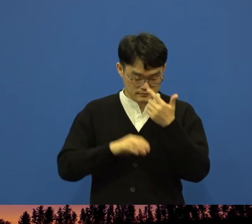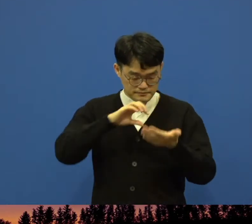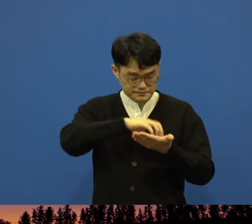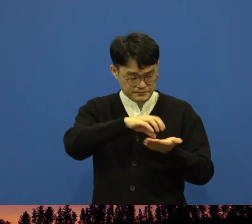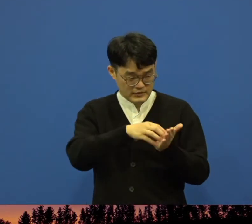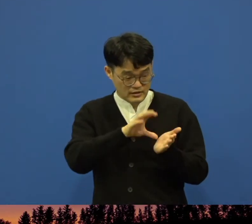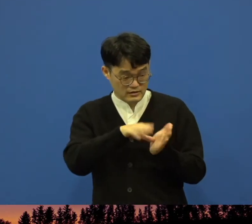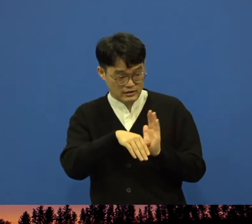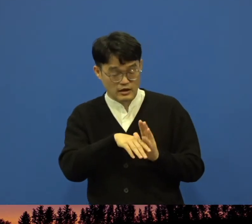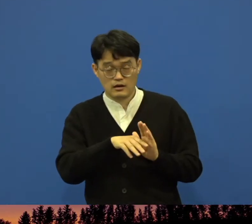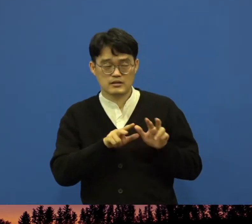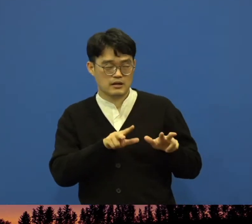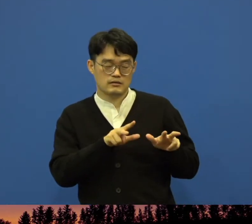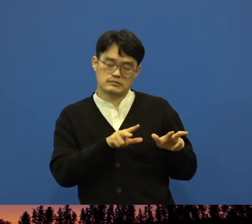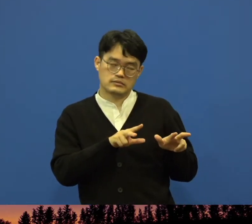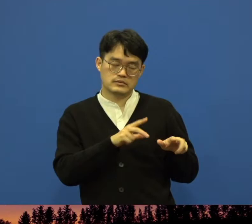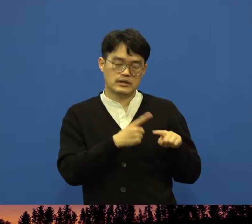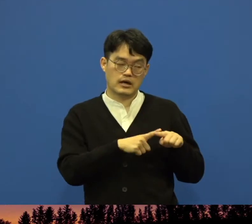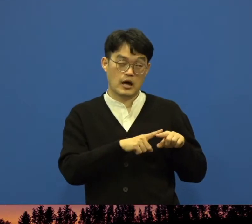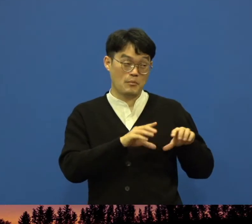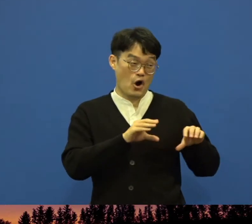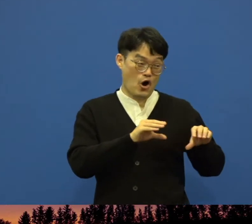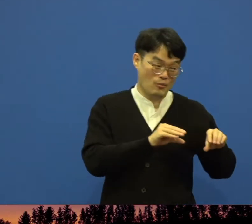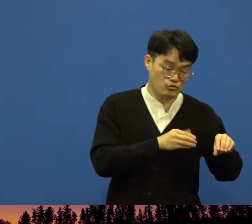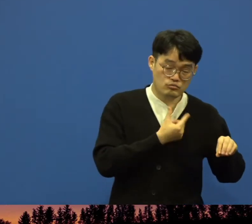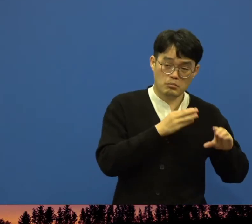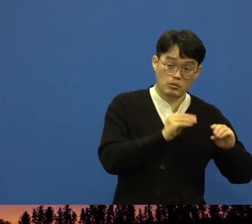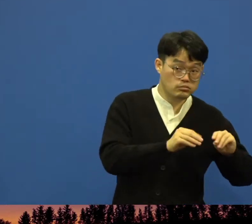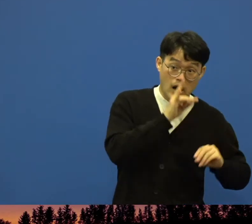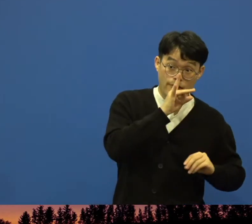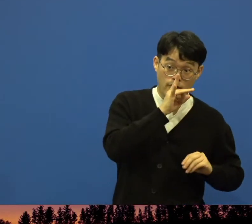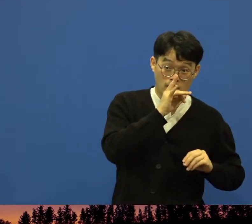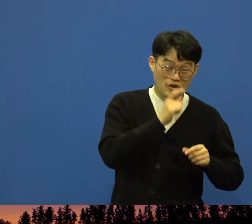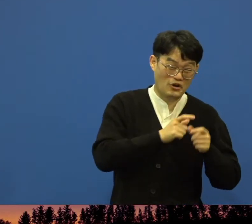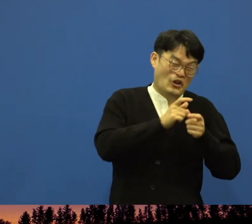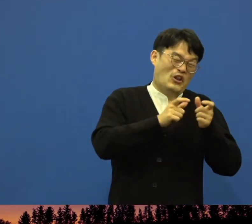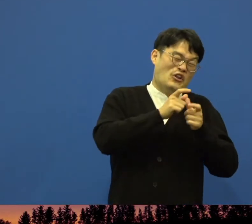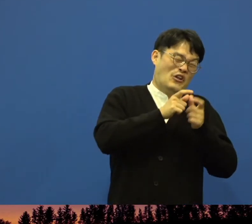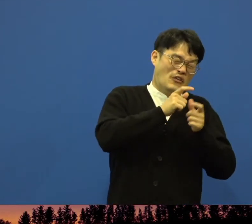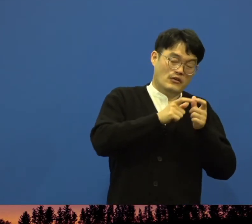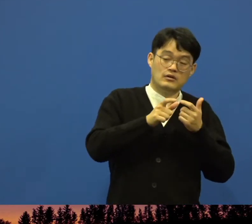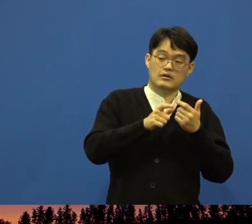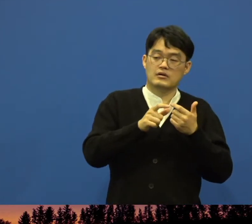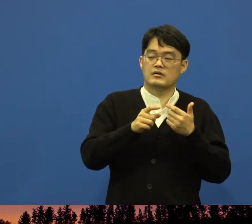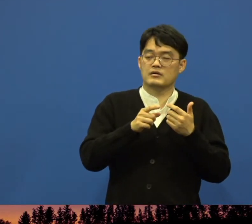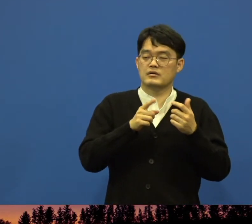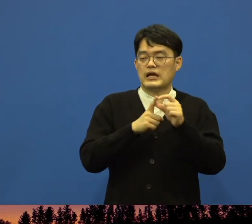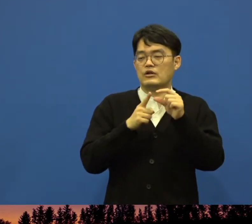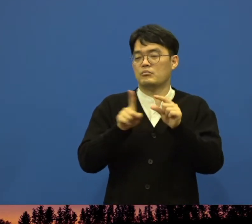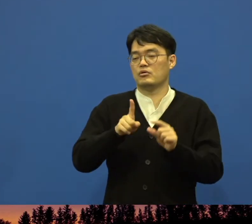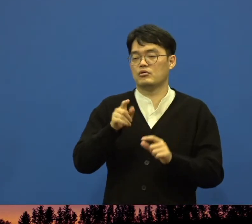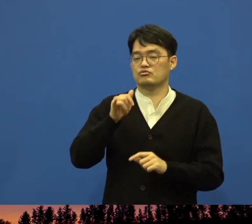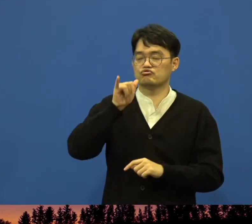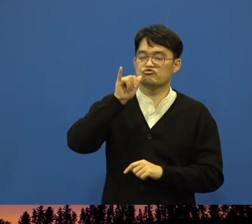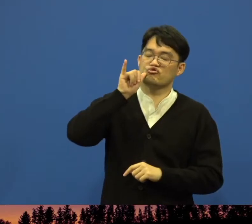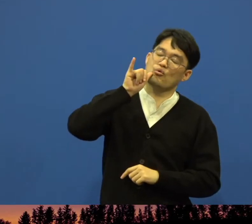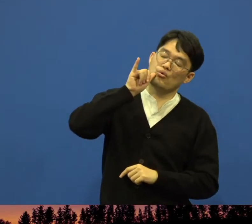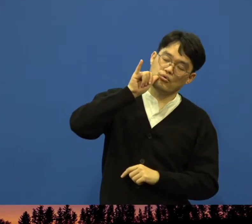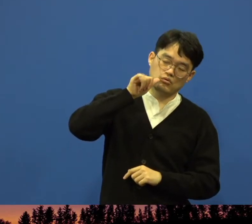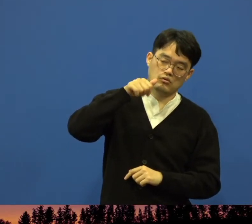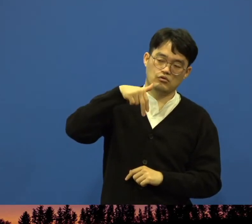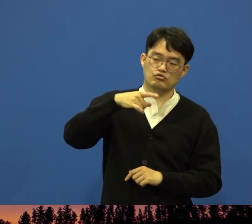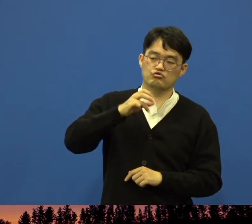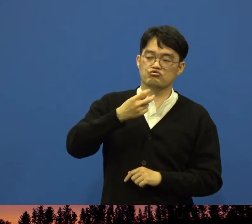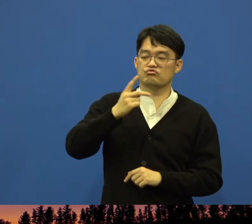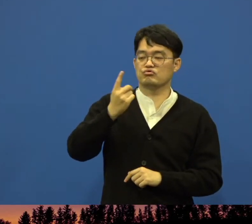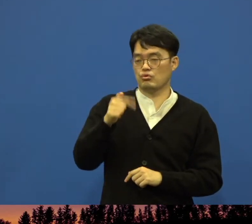멈추고 싶은데 그게 안 돼요. 그게 뭐라고요? 중독이라고 하는 거죠. 멈추고 싶은데 중독이 안 돼요. 아니, 멈출 수가 없는 그게